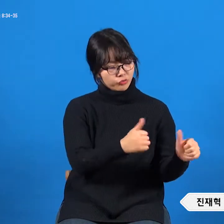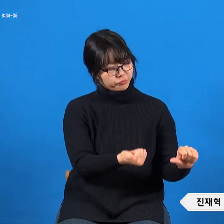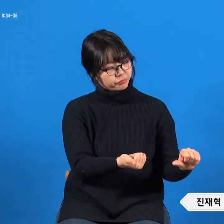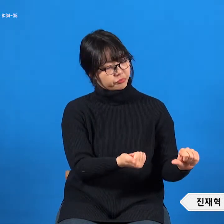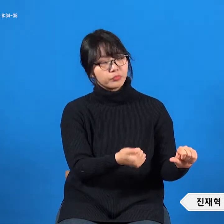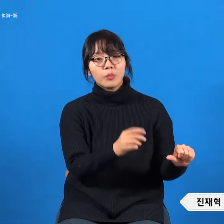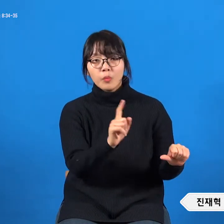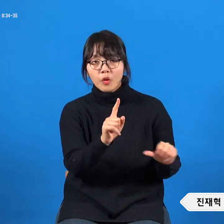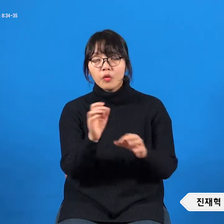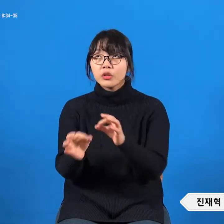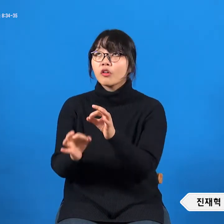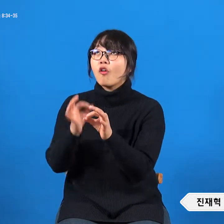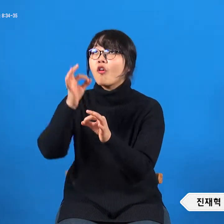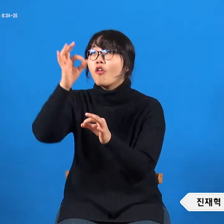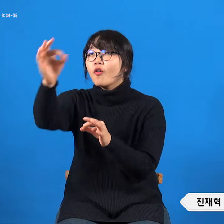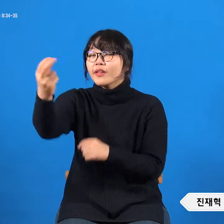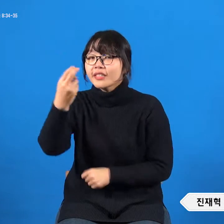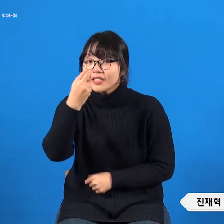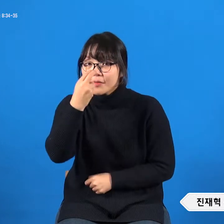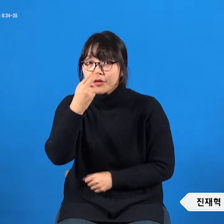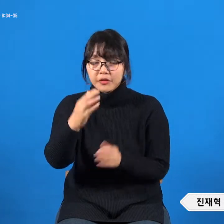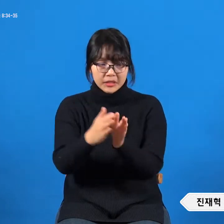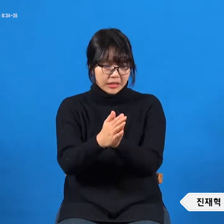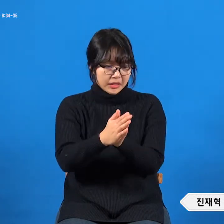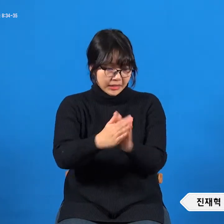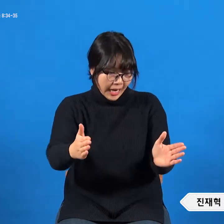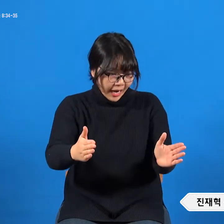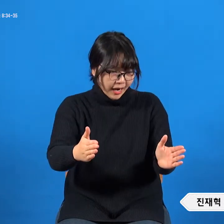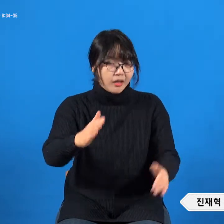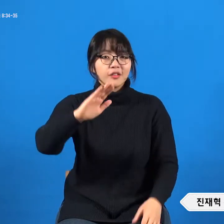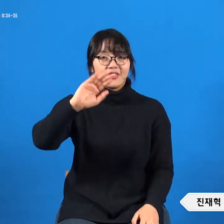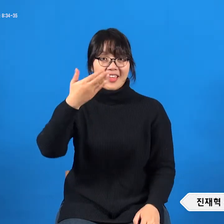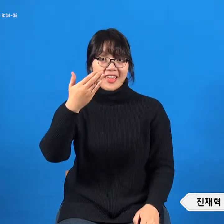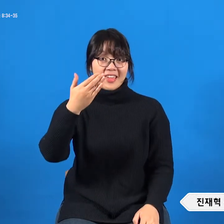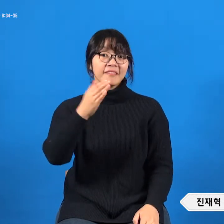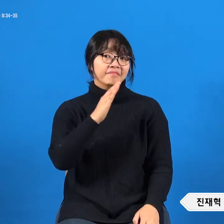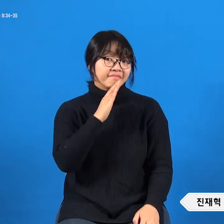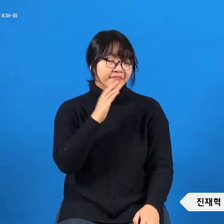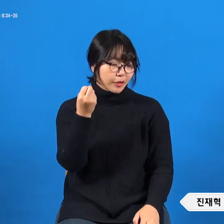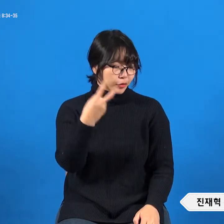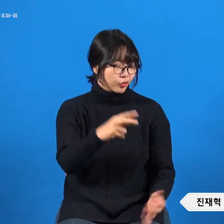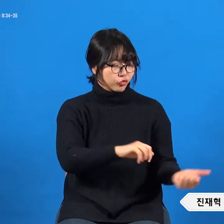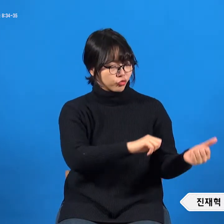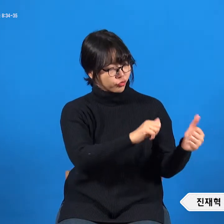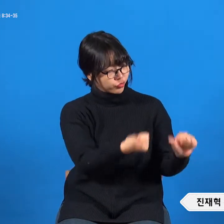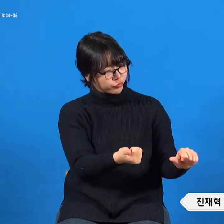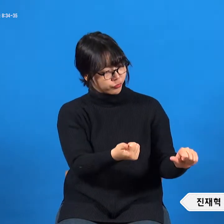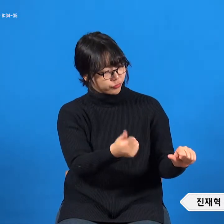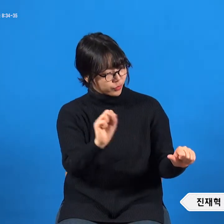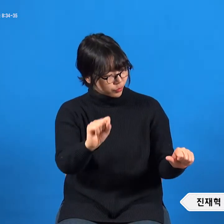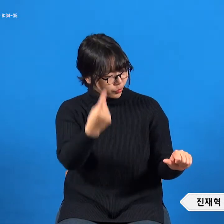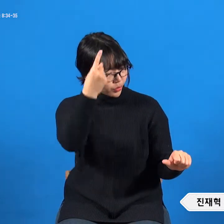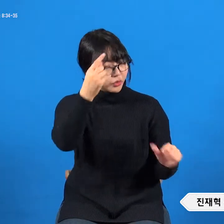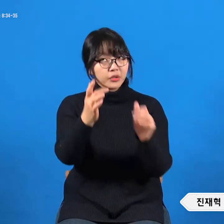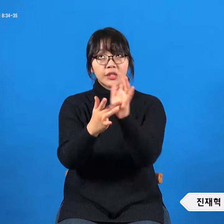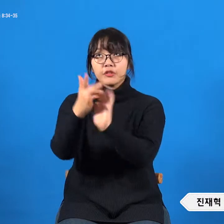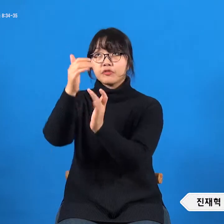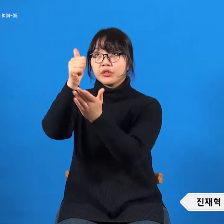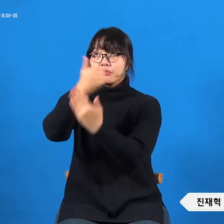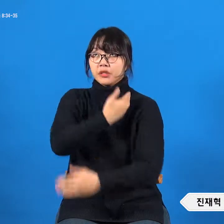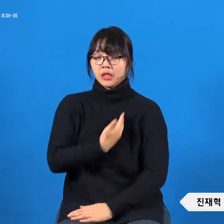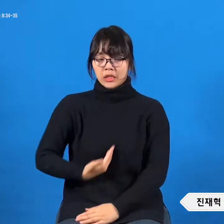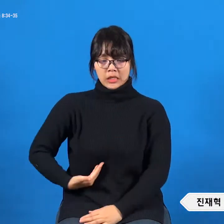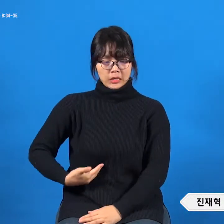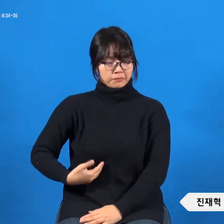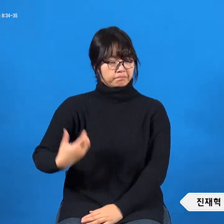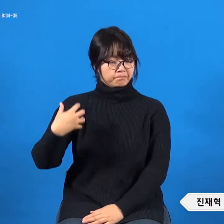하여금 영원한 생명을 시작하는 것뿐만이 아니라 죽음은 우리의 죽음으로 그리스도의 제자의 삶을 살